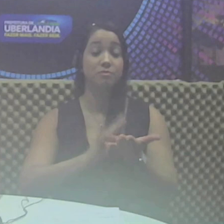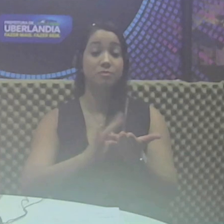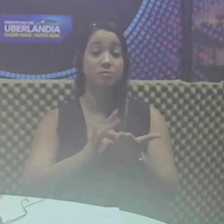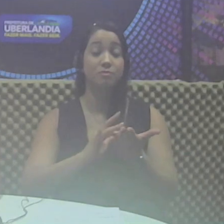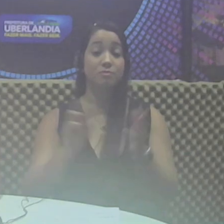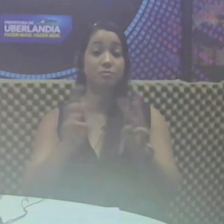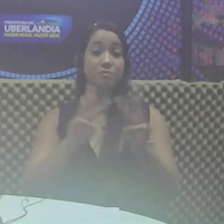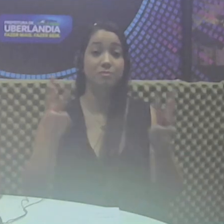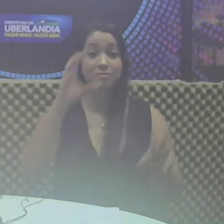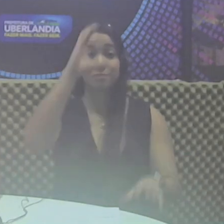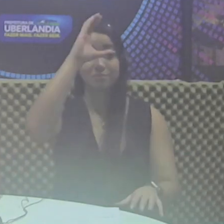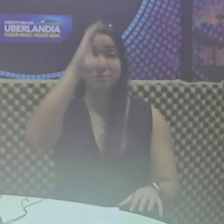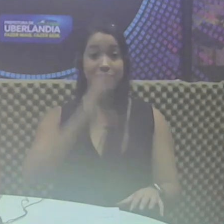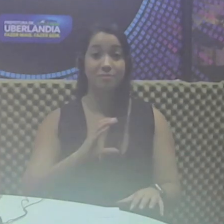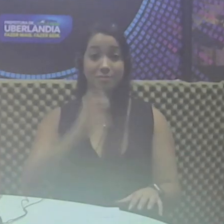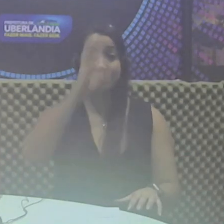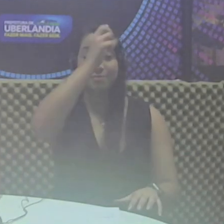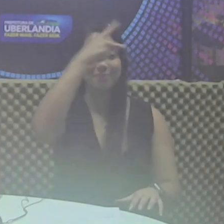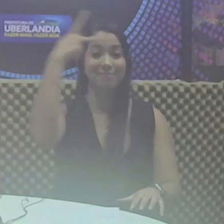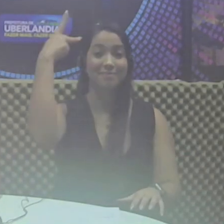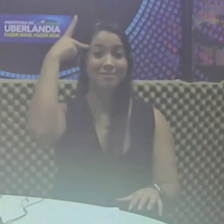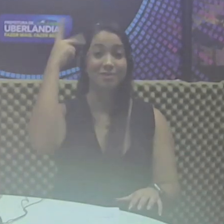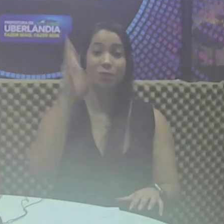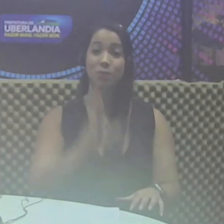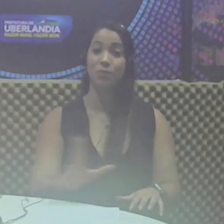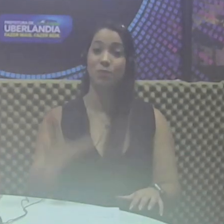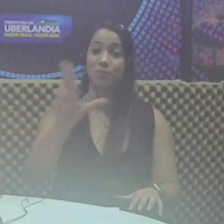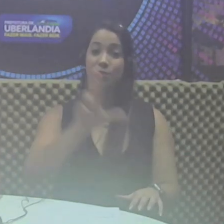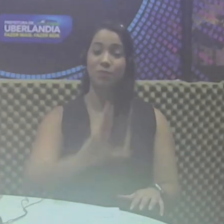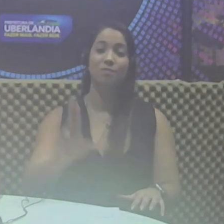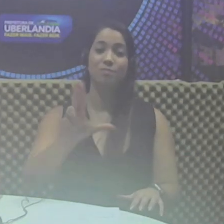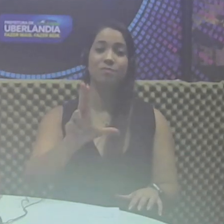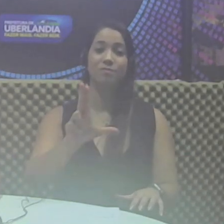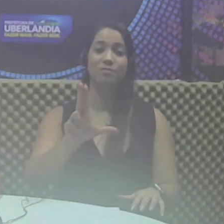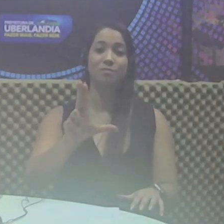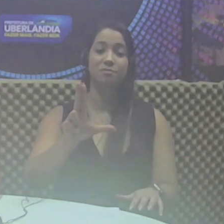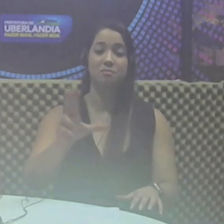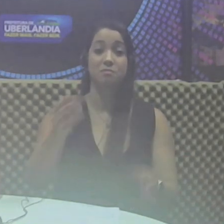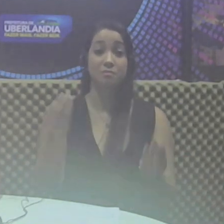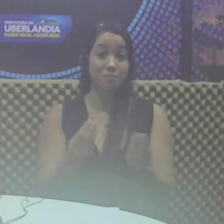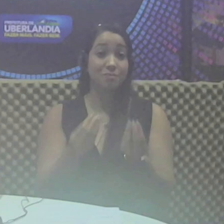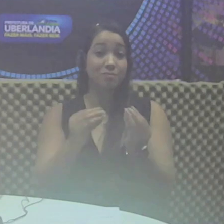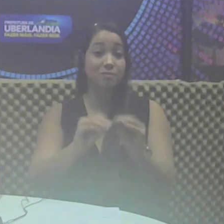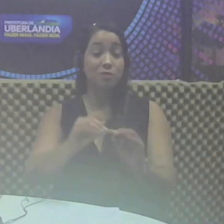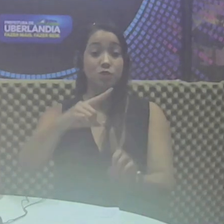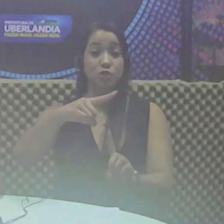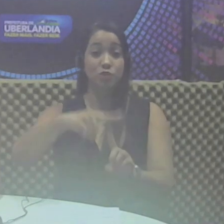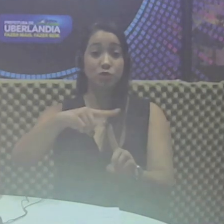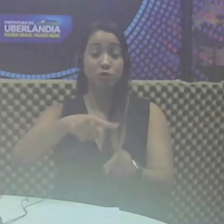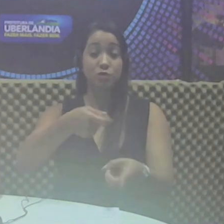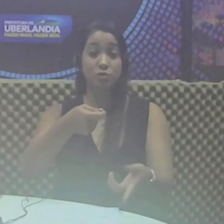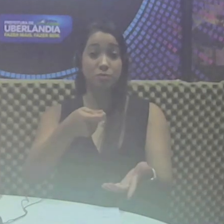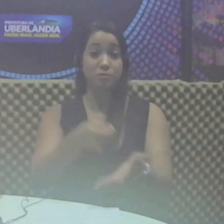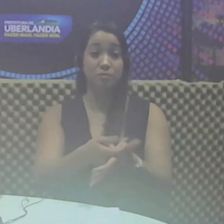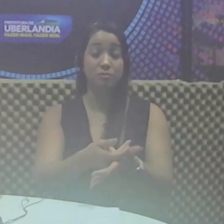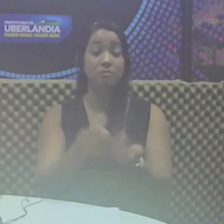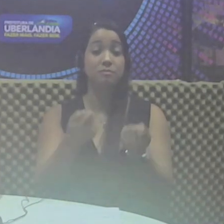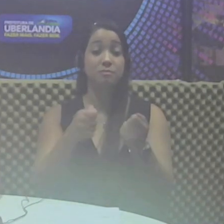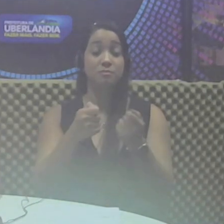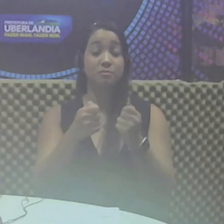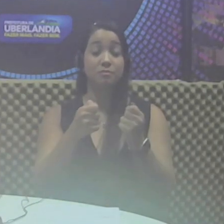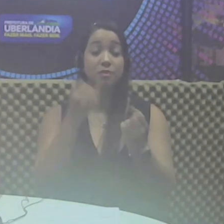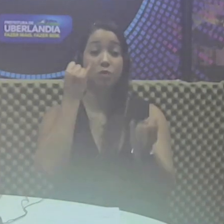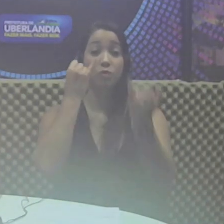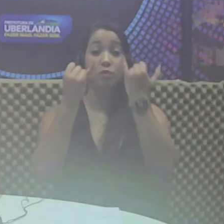Cidadão, localizado no portal da Prefeitura de Uberlândia. Para estar inserido na modalidade de pagamento, basta atualizar os